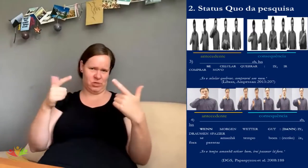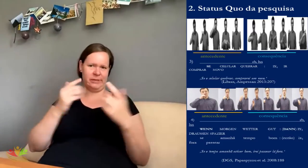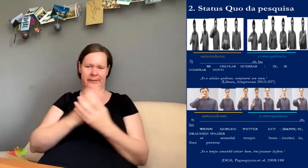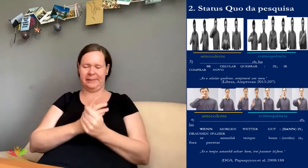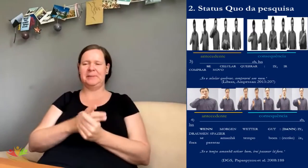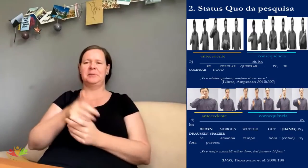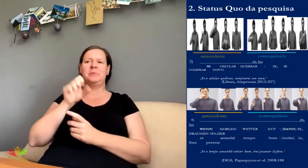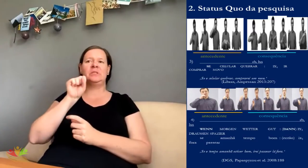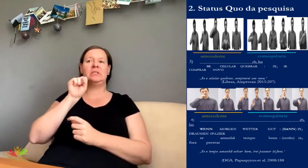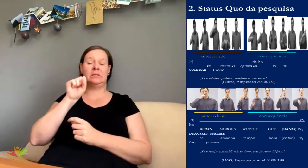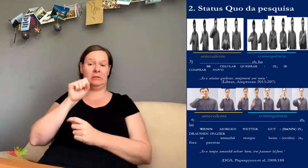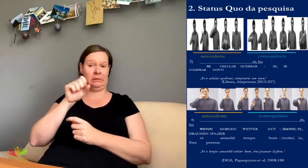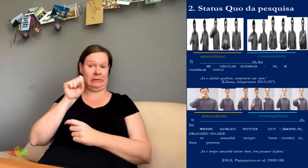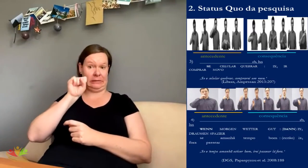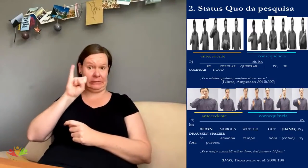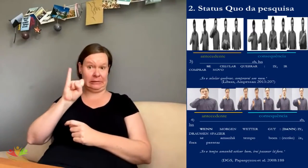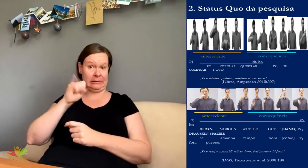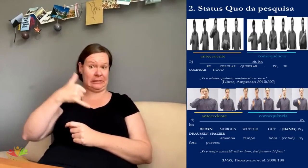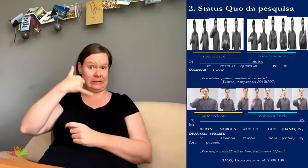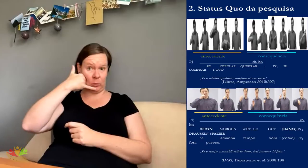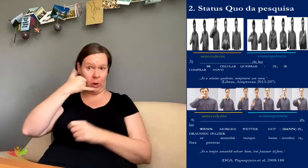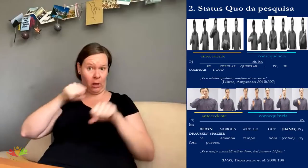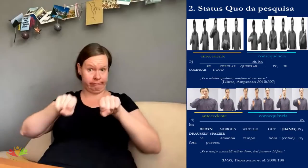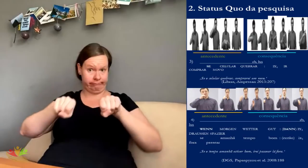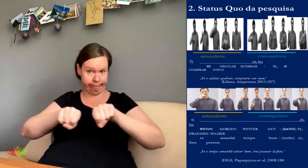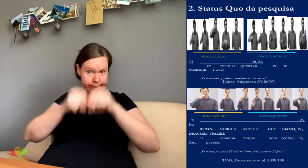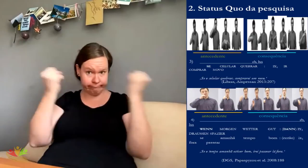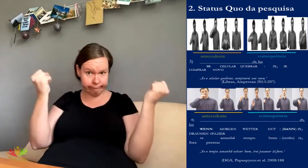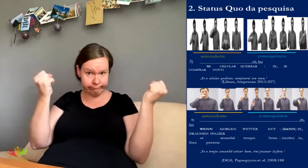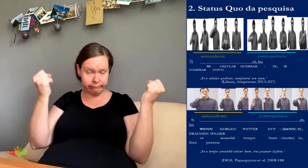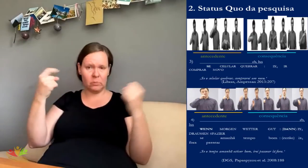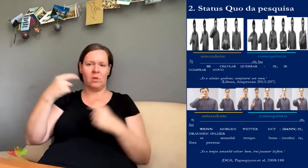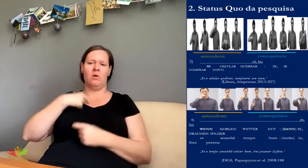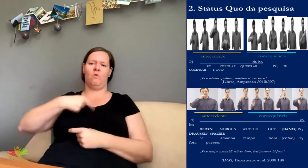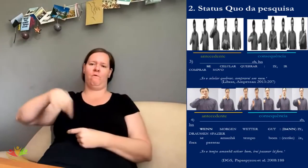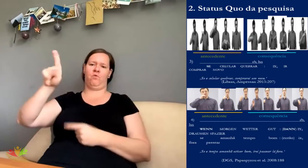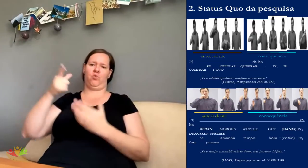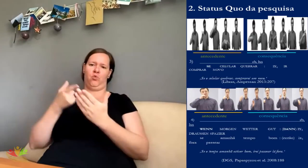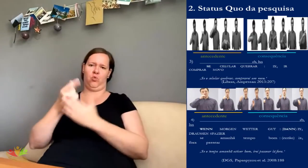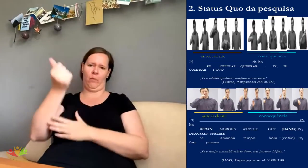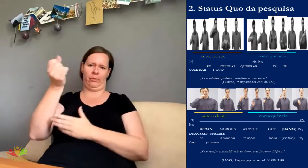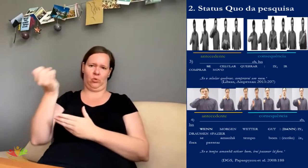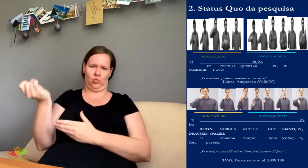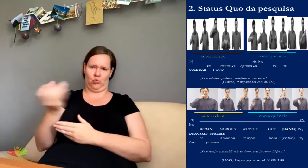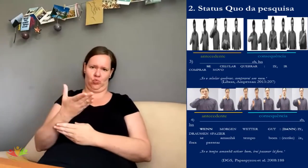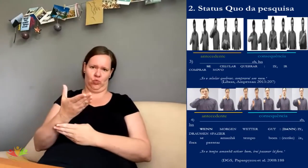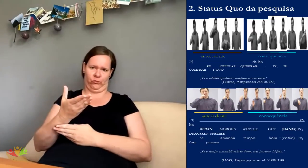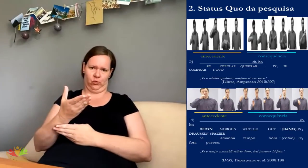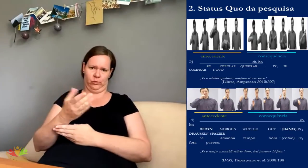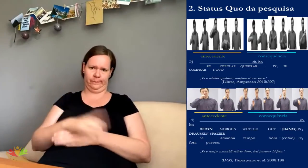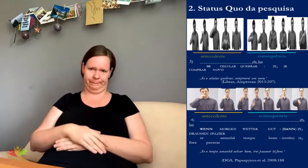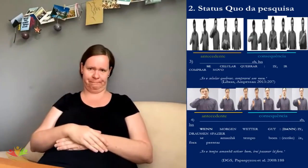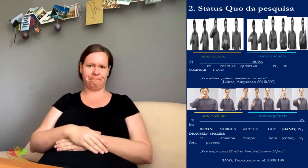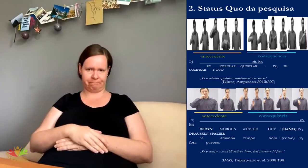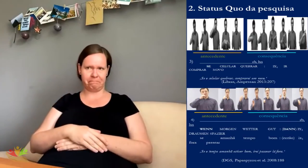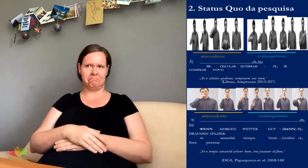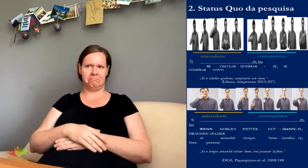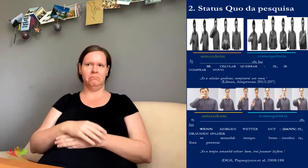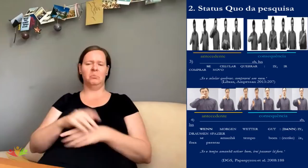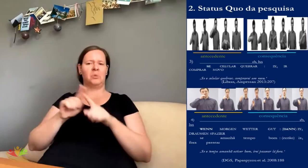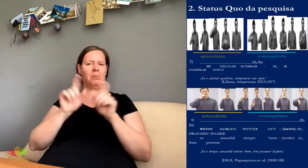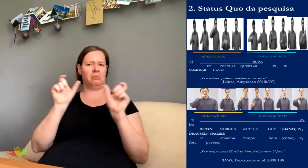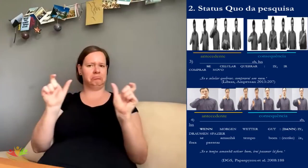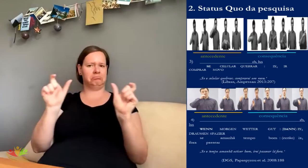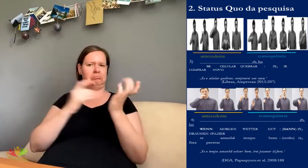de sentença e eu trago aqui um exemplo que ele mostra, que é a sentença em número 3. E eu vou copiar, né,